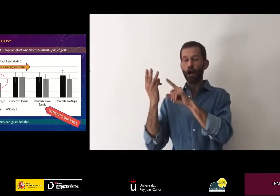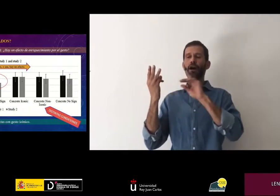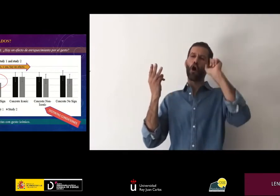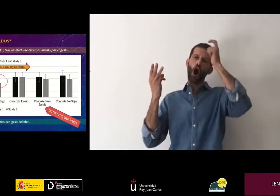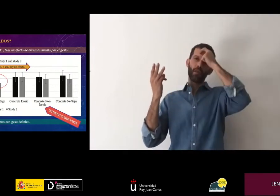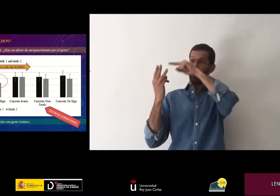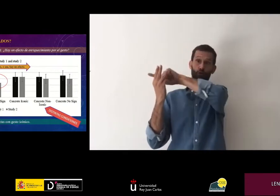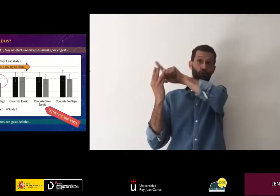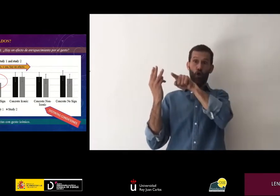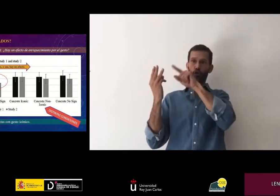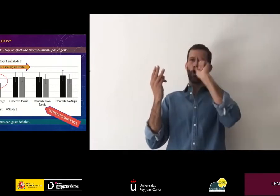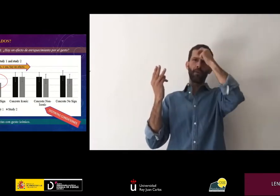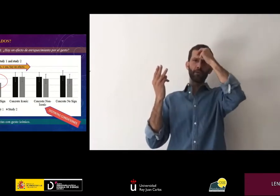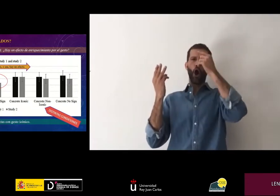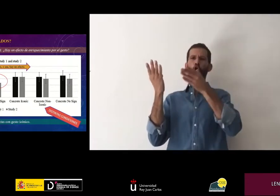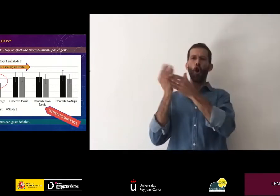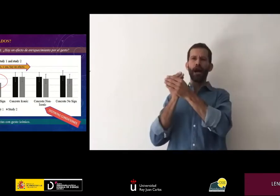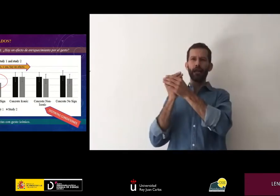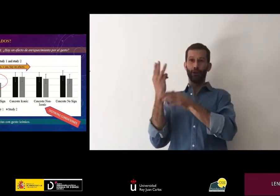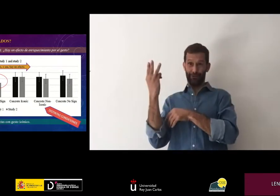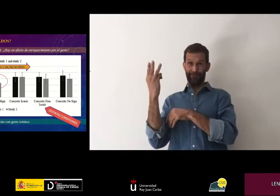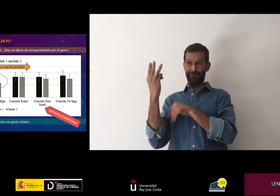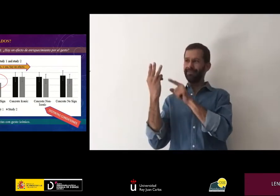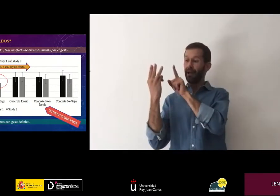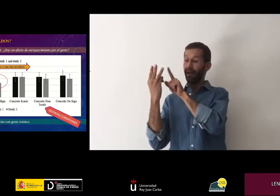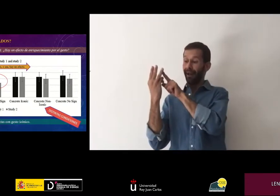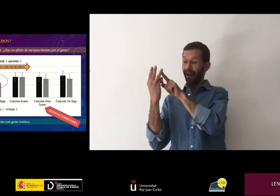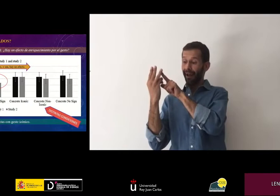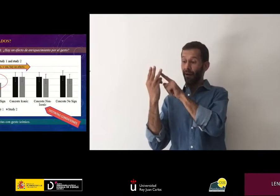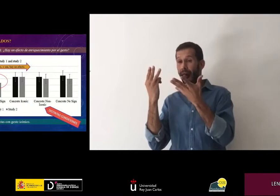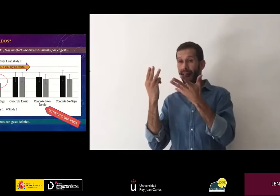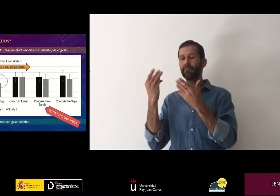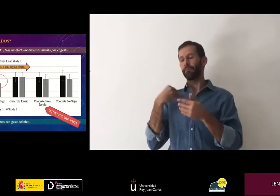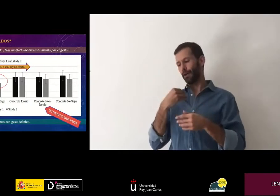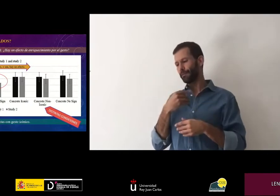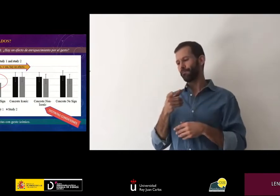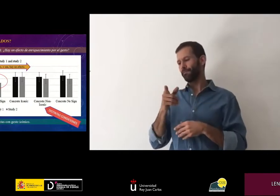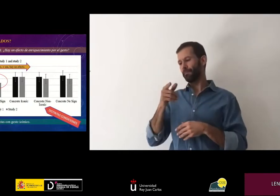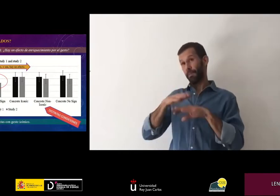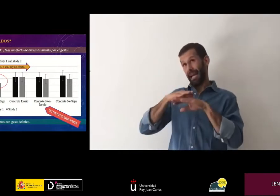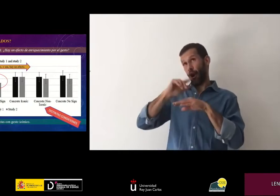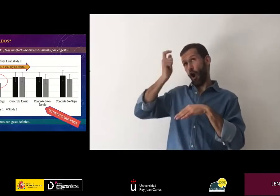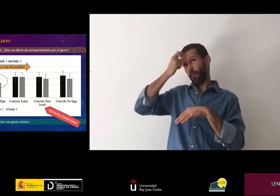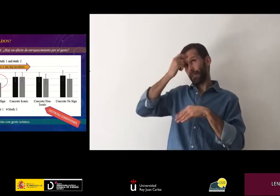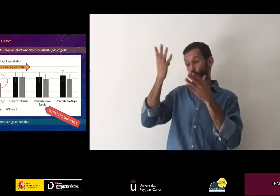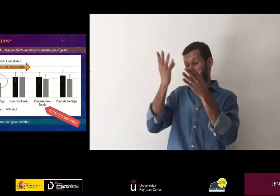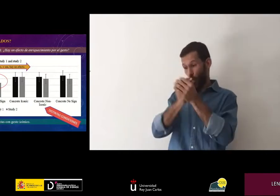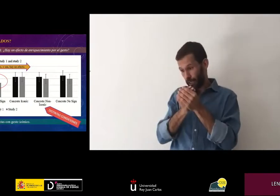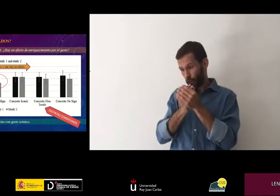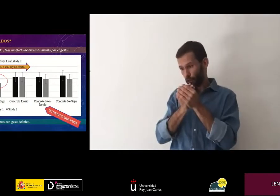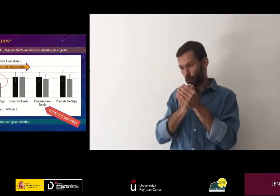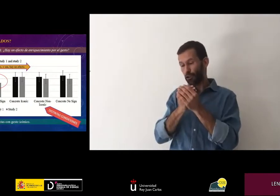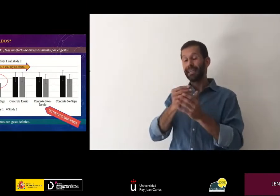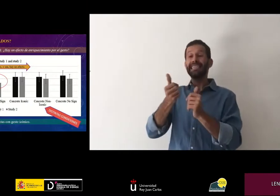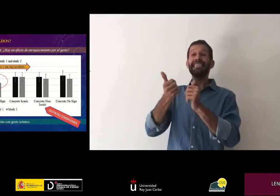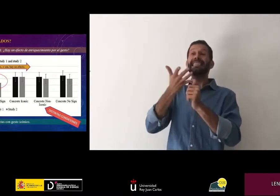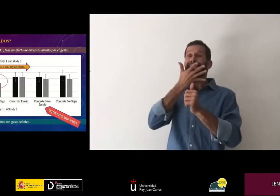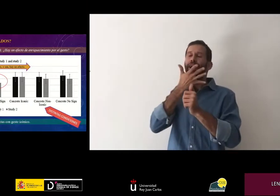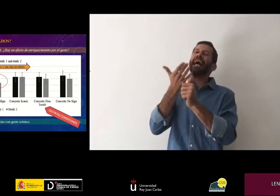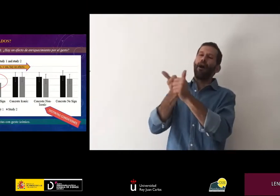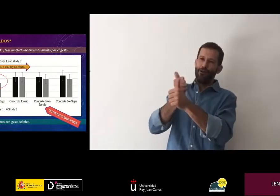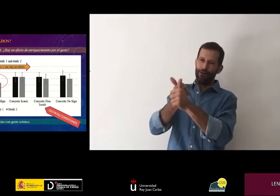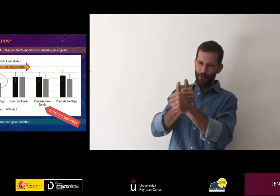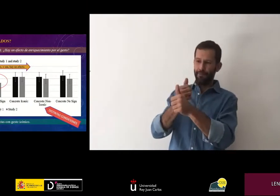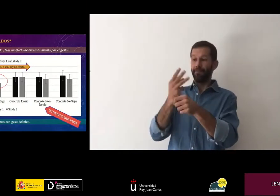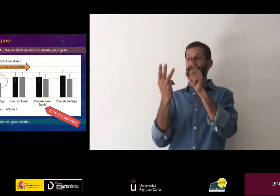grupo serían los conceptos concretos. En primer lugar,